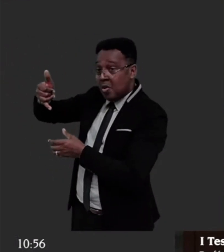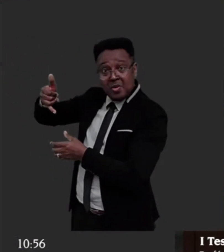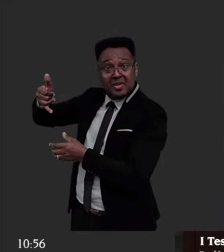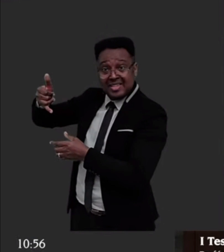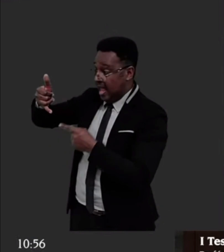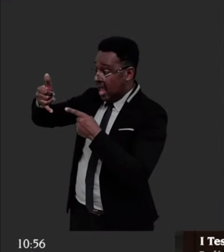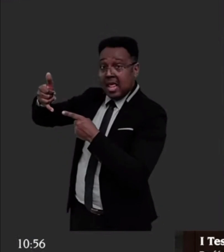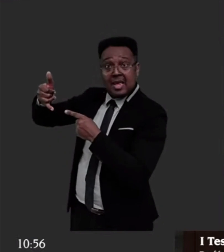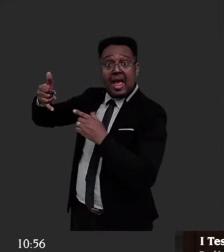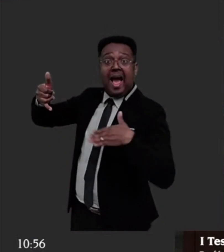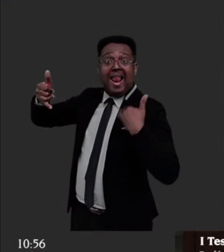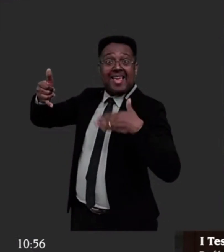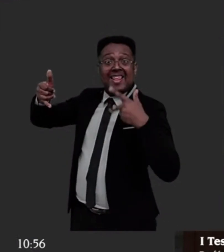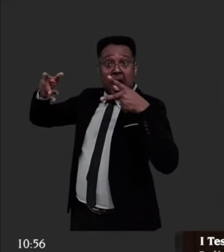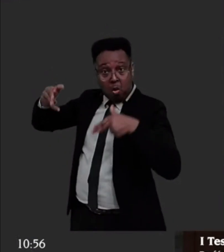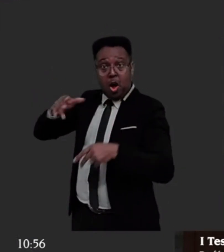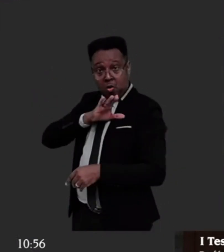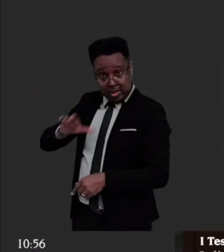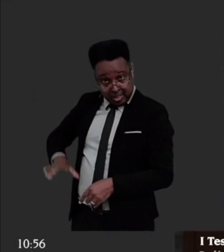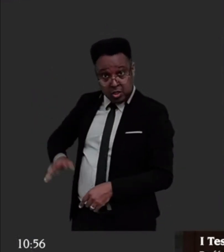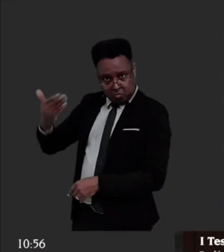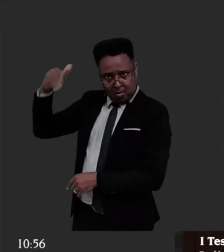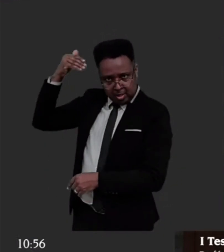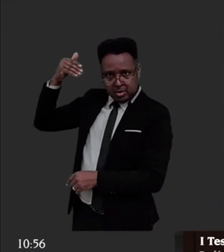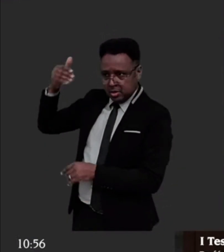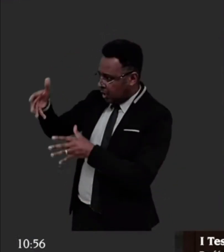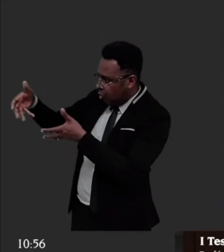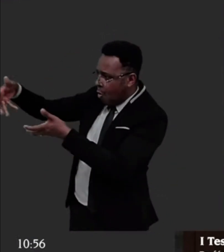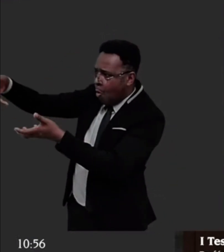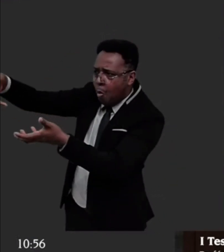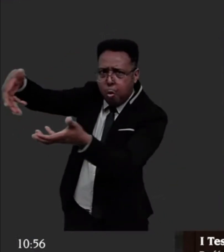alegria de Cristo, já está sobre nós. Mas a gente vai gastando